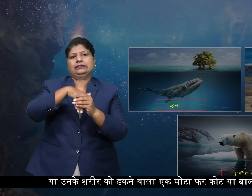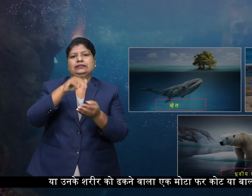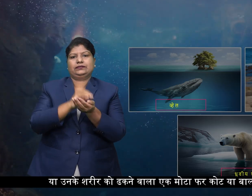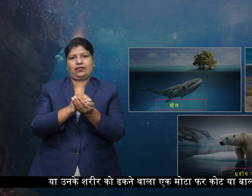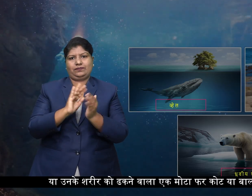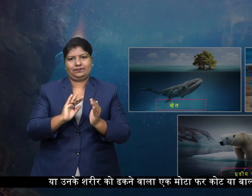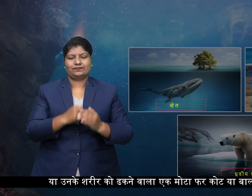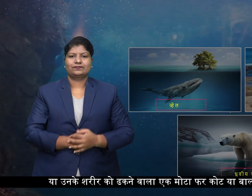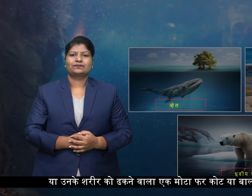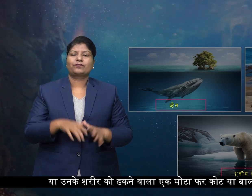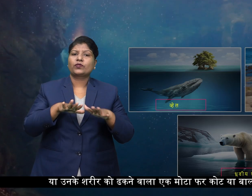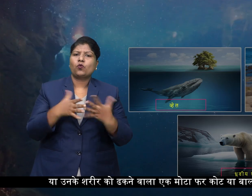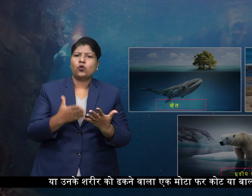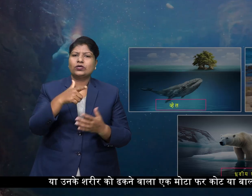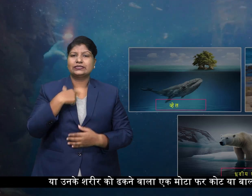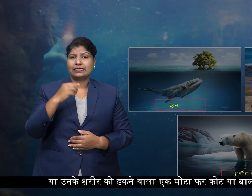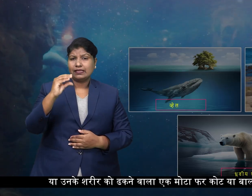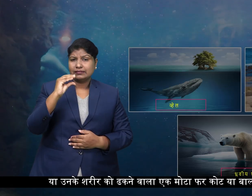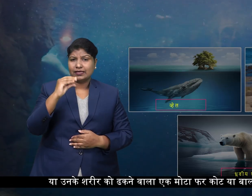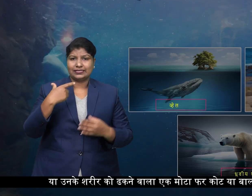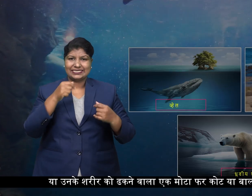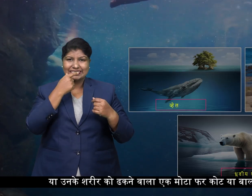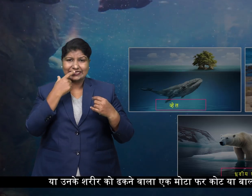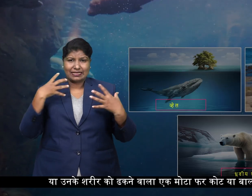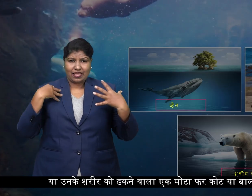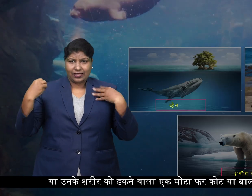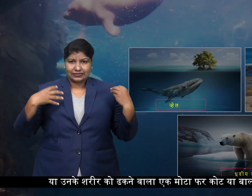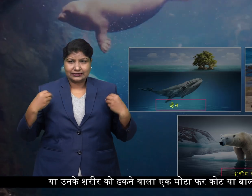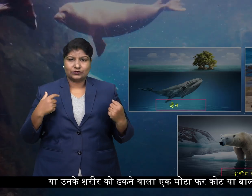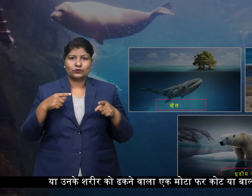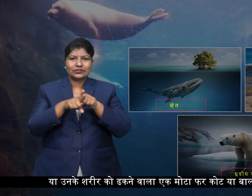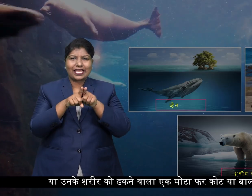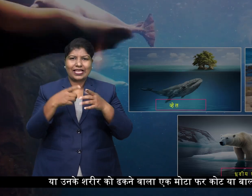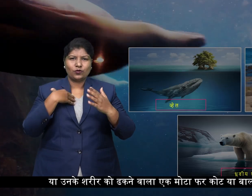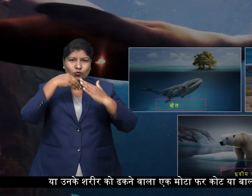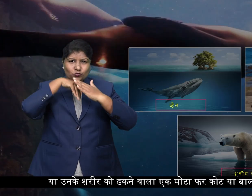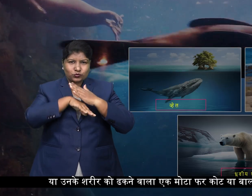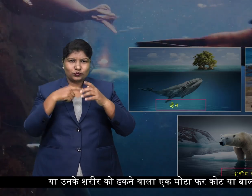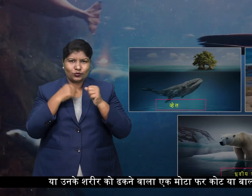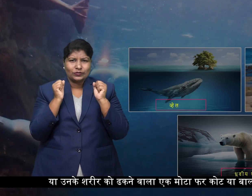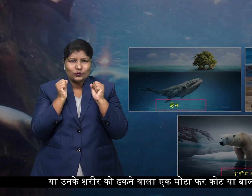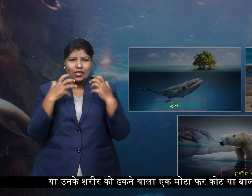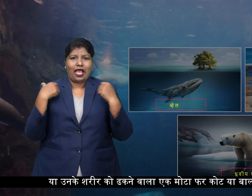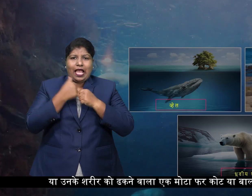या उनके शरीर को ढकने वाला एक मोटा फर कोट या बाल होते हैं।